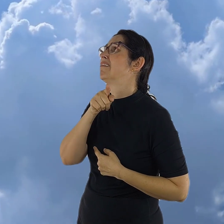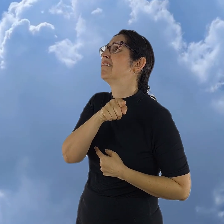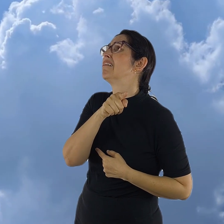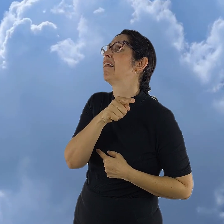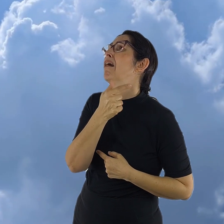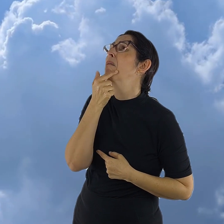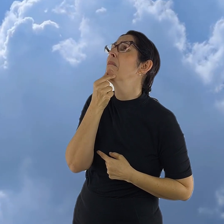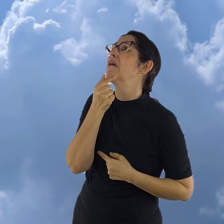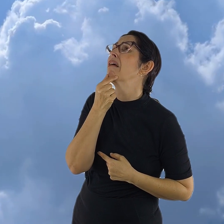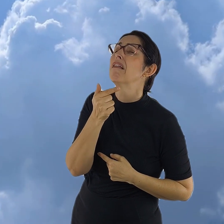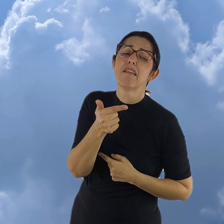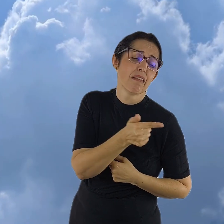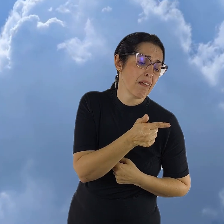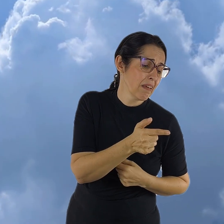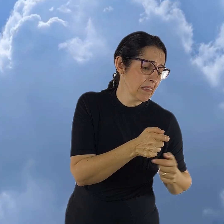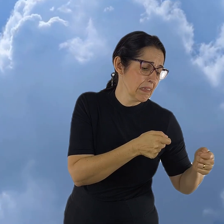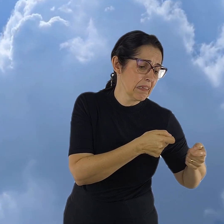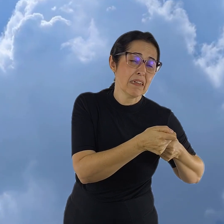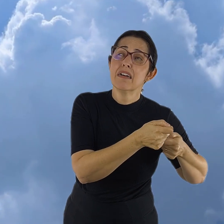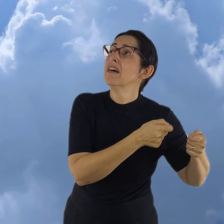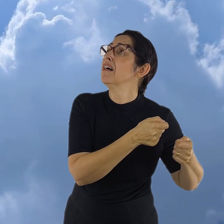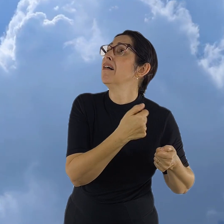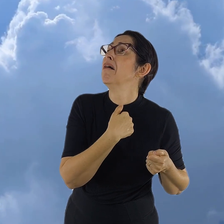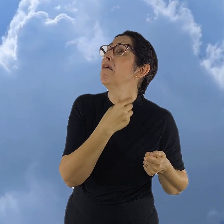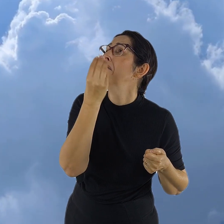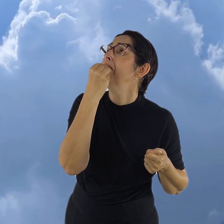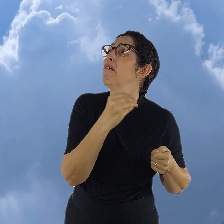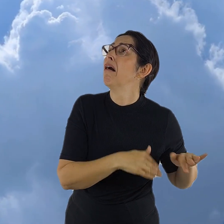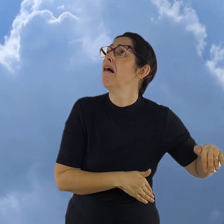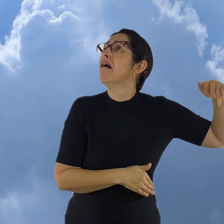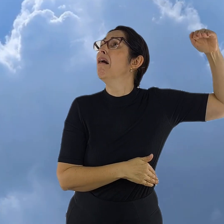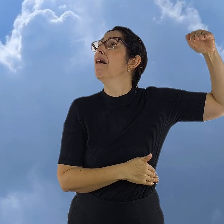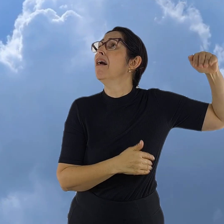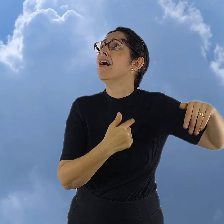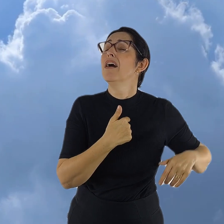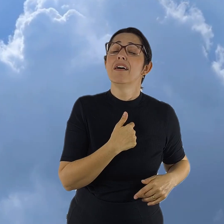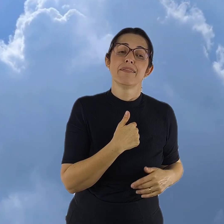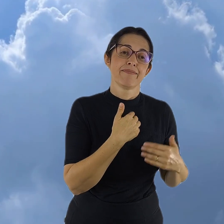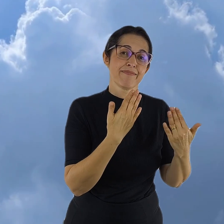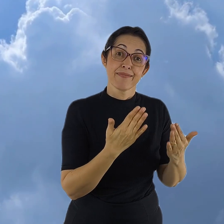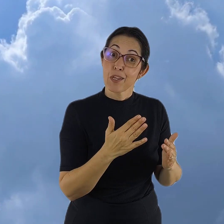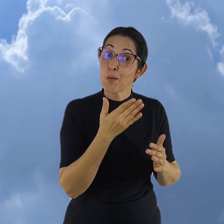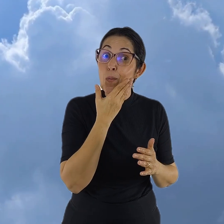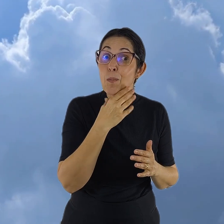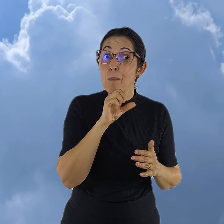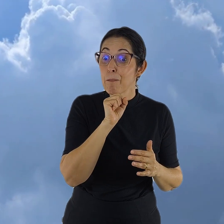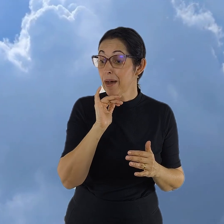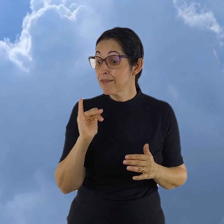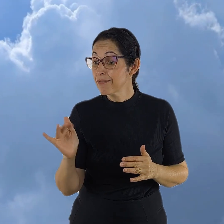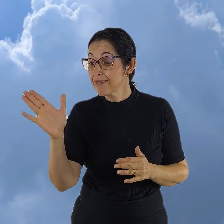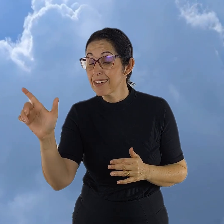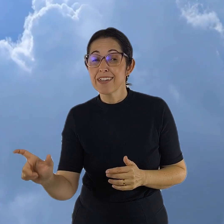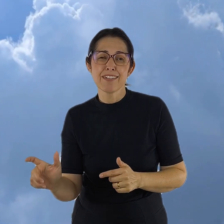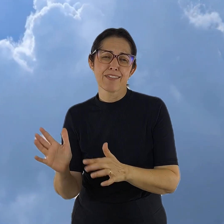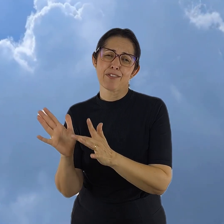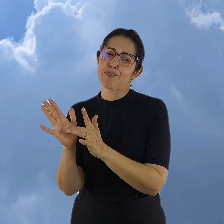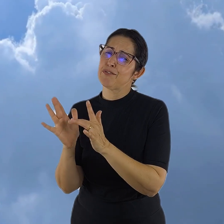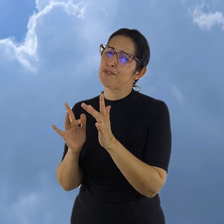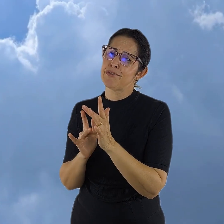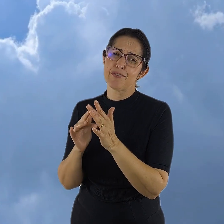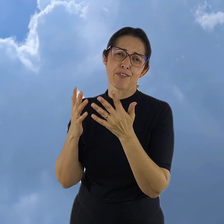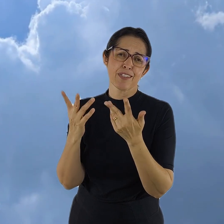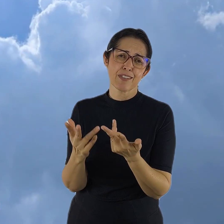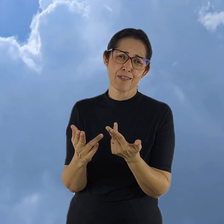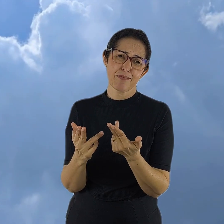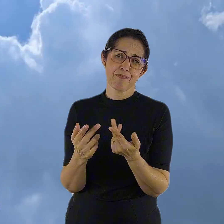perdi o controle do menino, eu não tenho mais forças, ele é mais forte do que eu. Mas ele nunca vai ser, os nossos problemas nunca vão